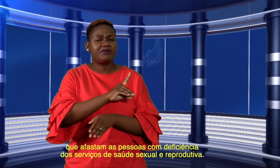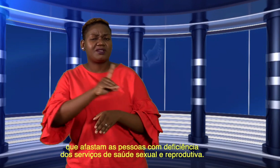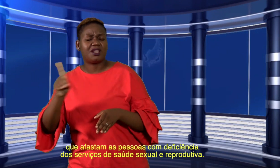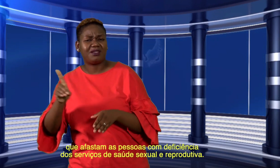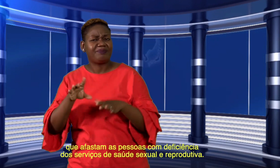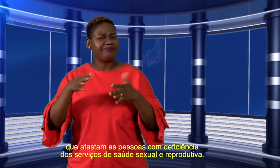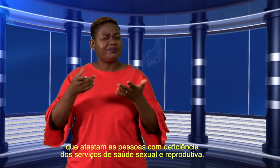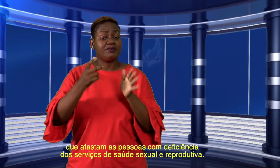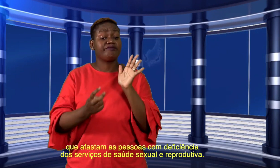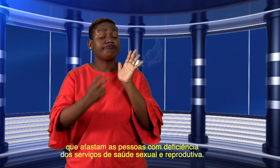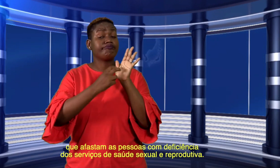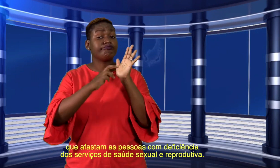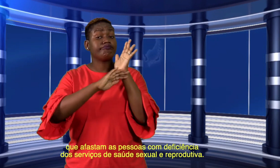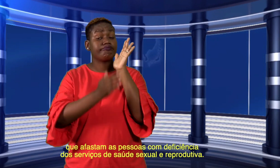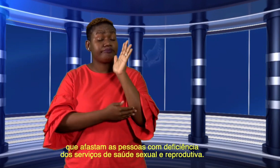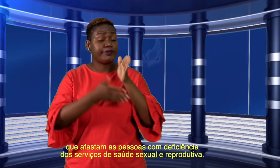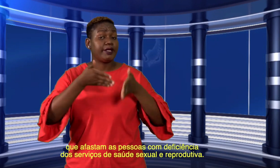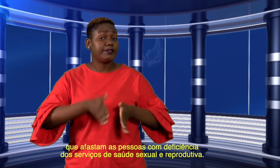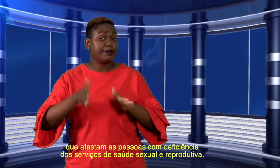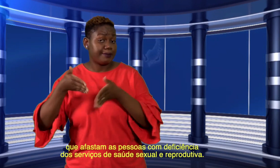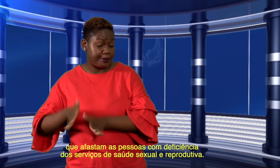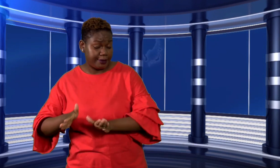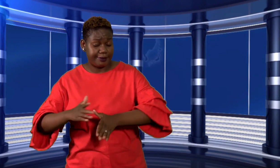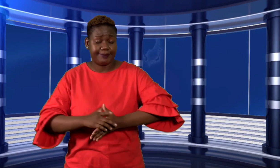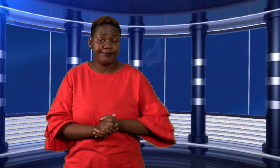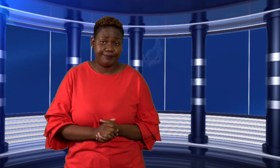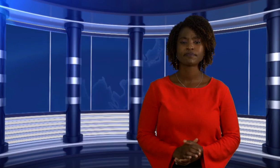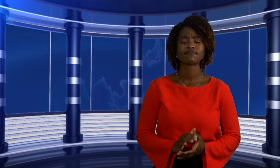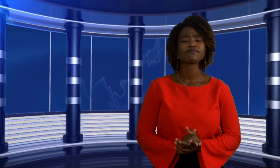dos serviços de saúde sexual e reprodutiva.